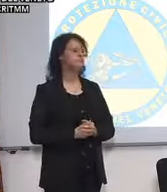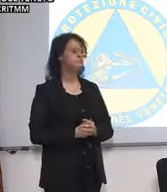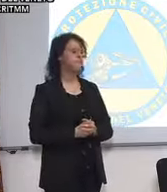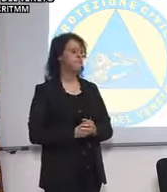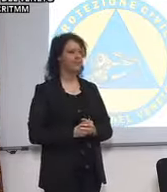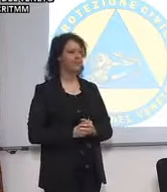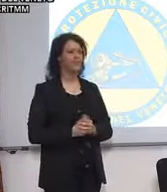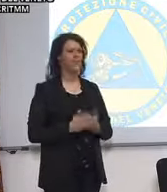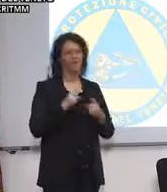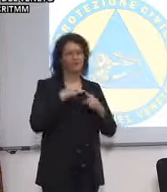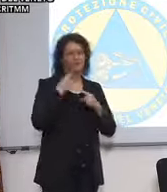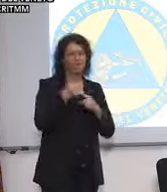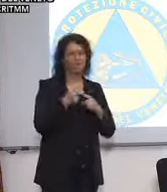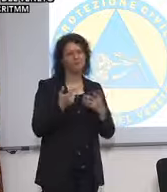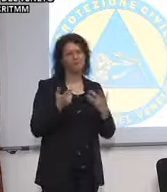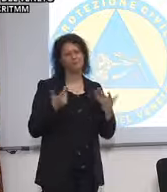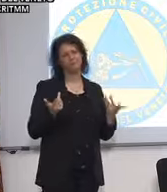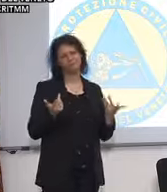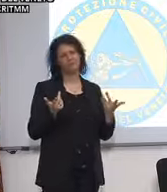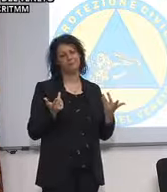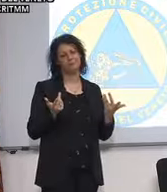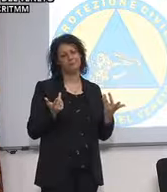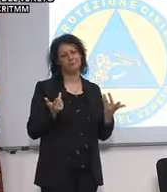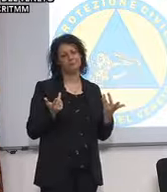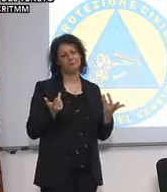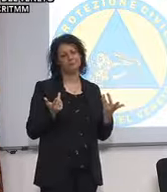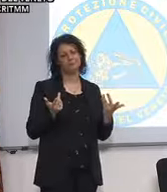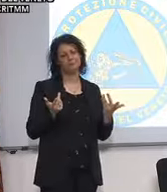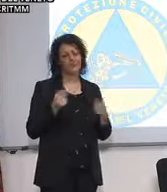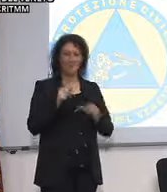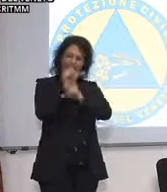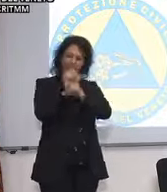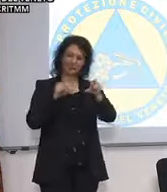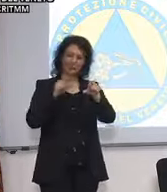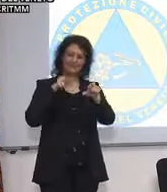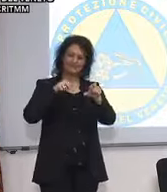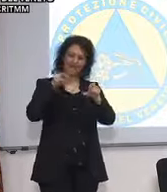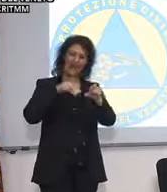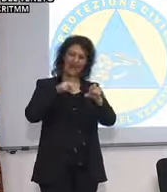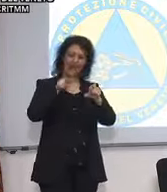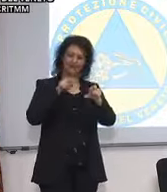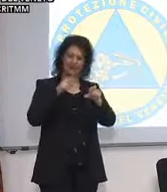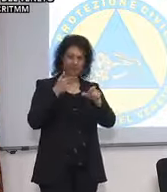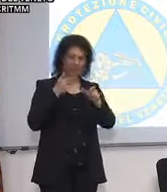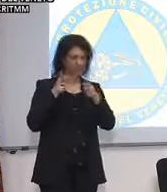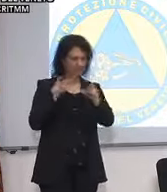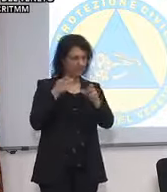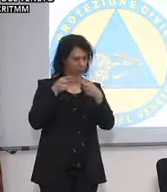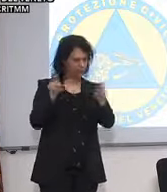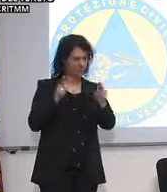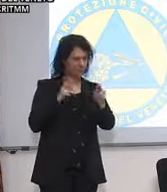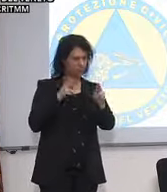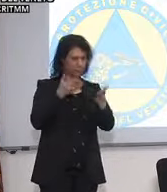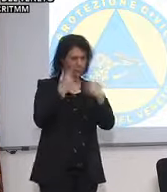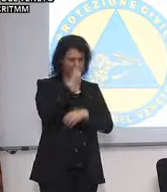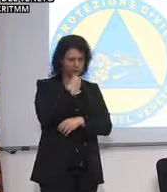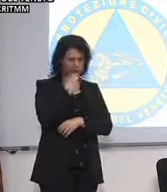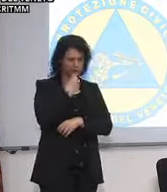anche coraggio vietare alle persone che sono per strada di andare a comprarsi cibo, cioè ne vuole tanto di